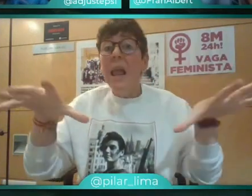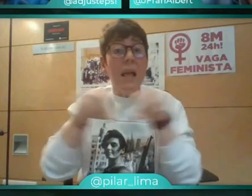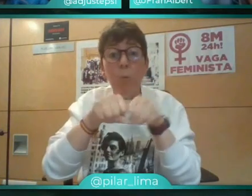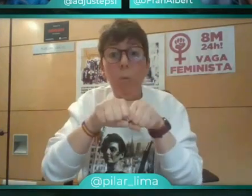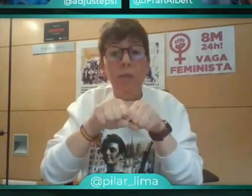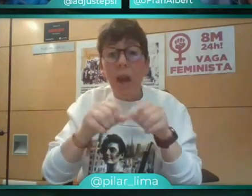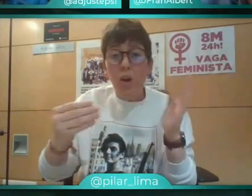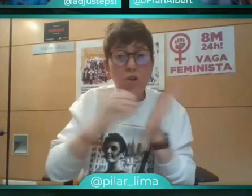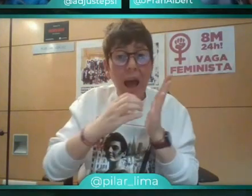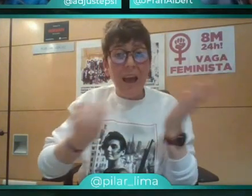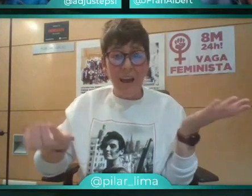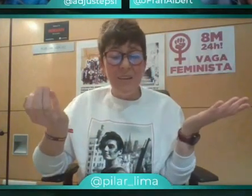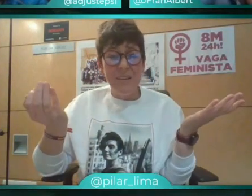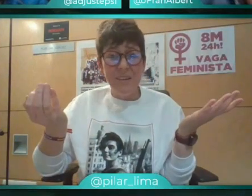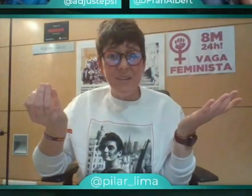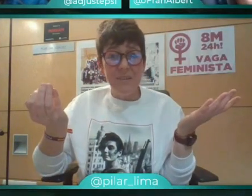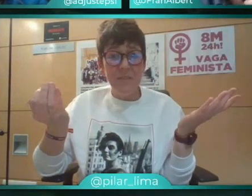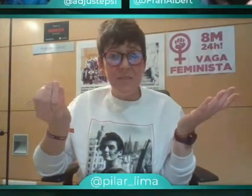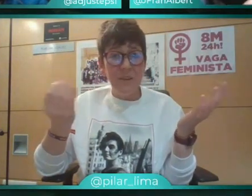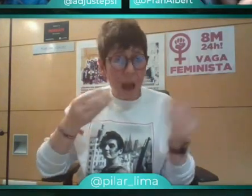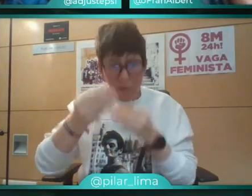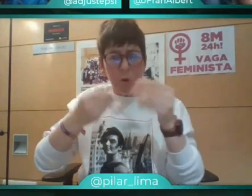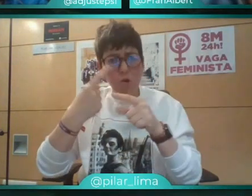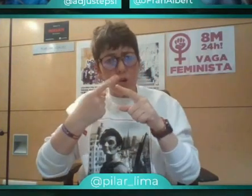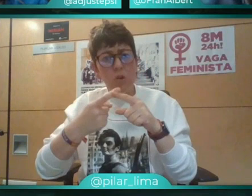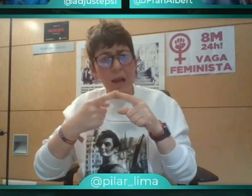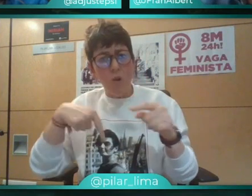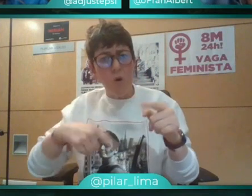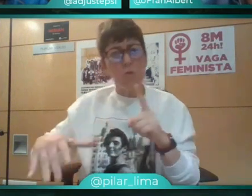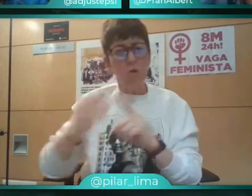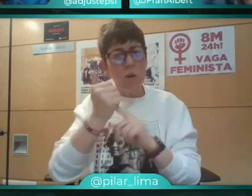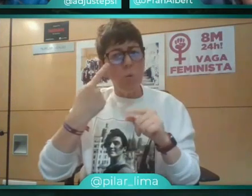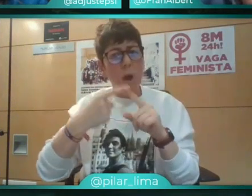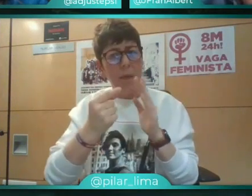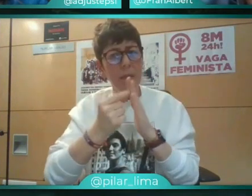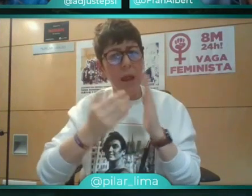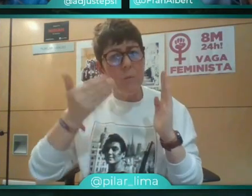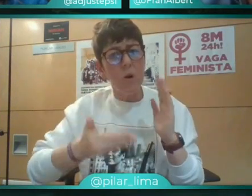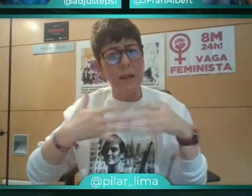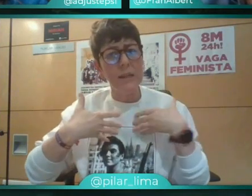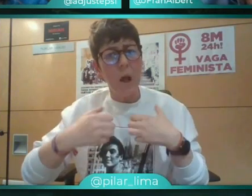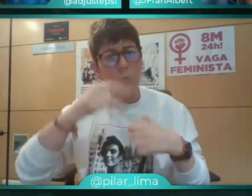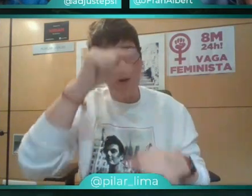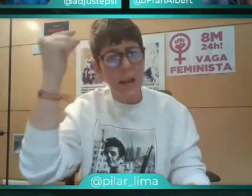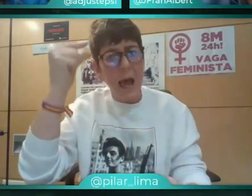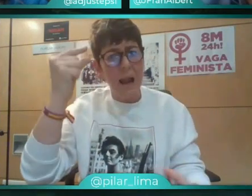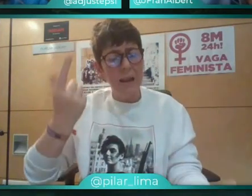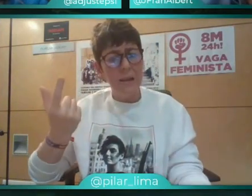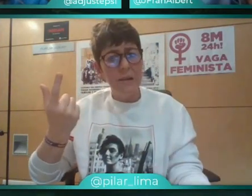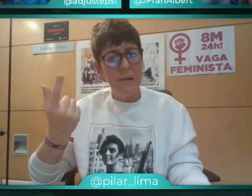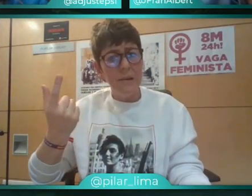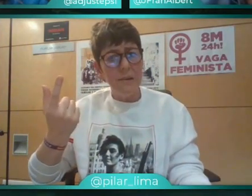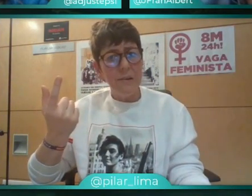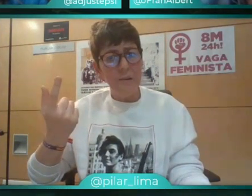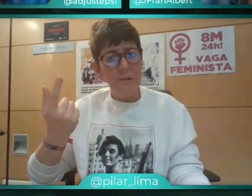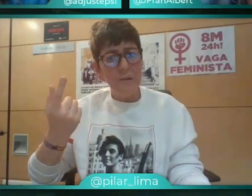llevamos a cabo aquí las provincias no nos sacan y hacemos cosas hoy hemos conseguido una medida muy importante